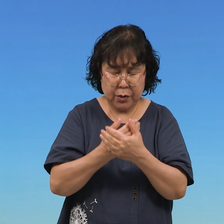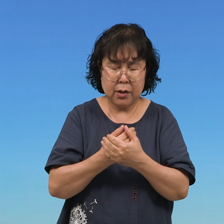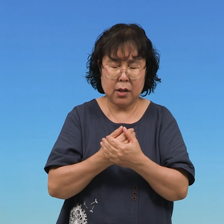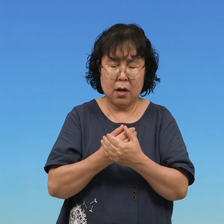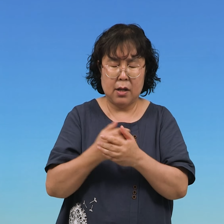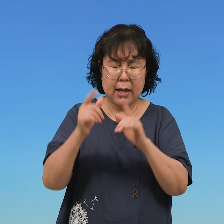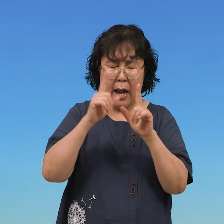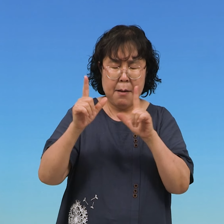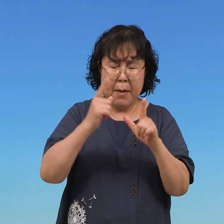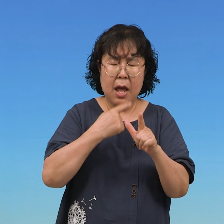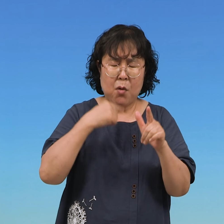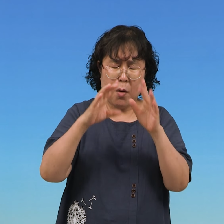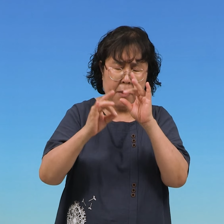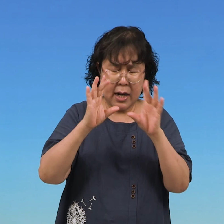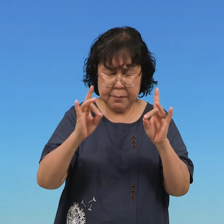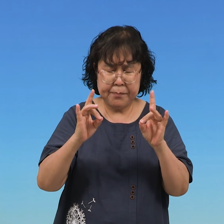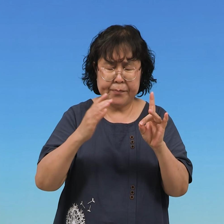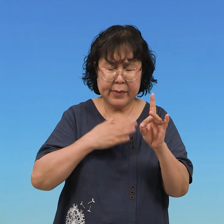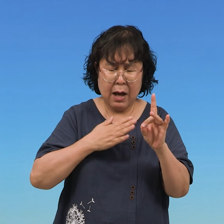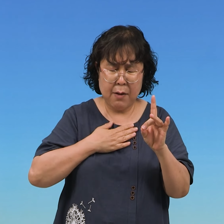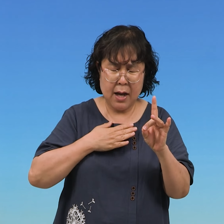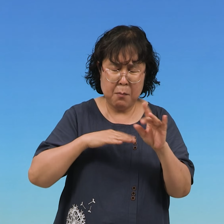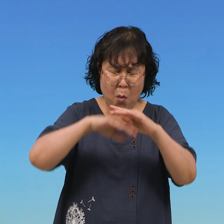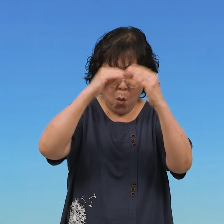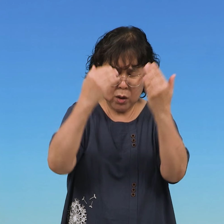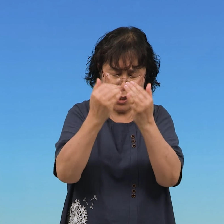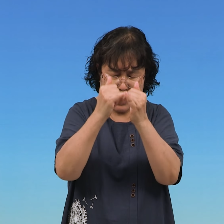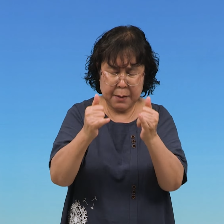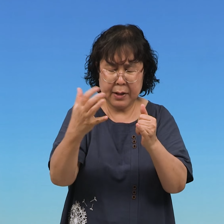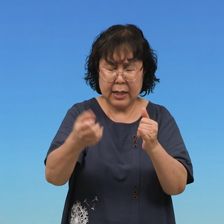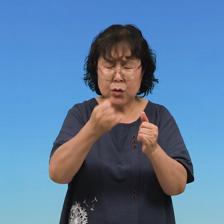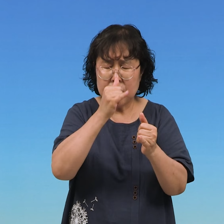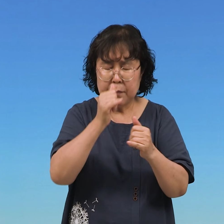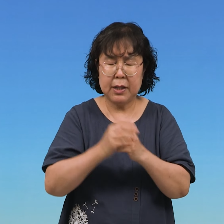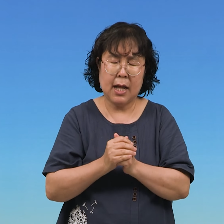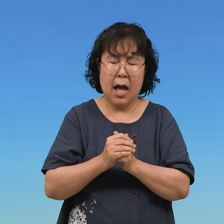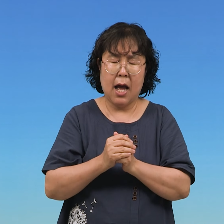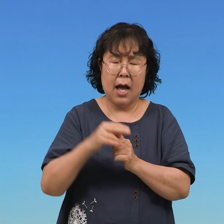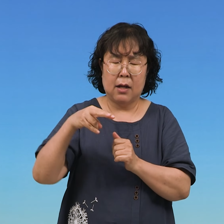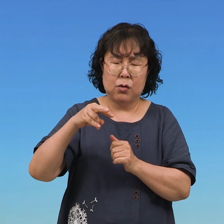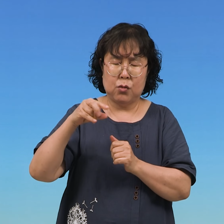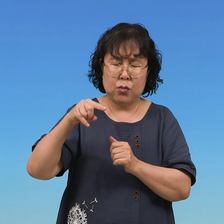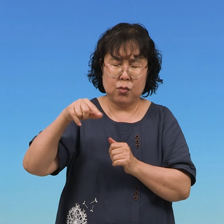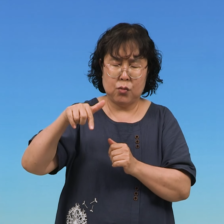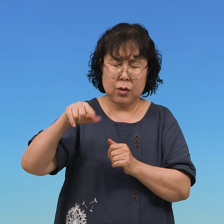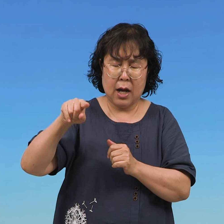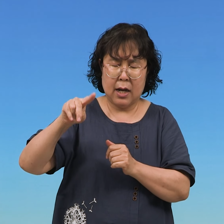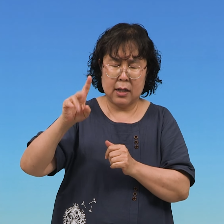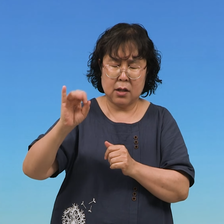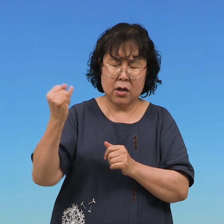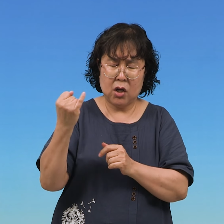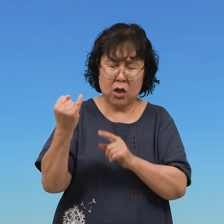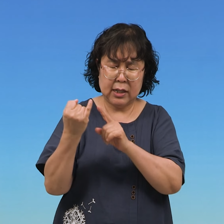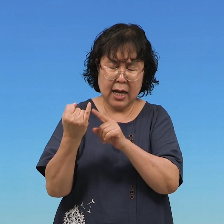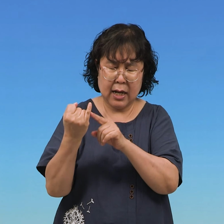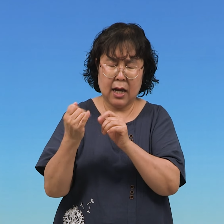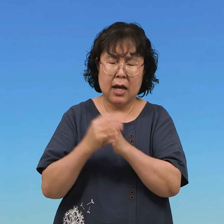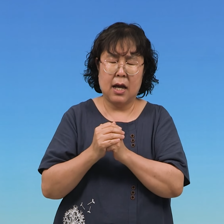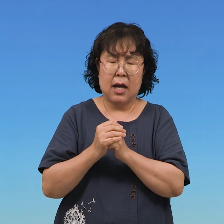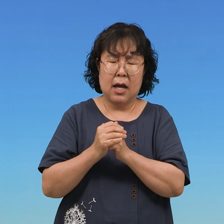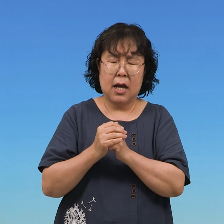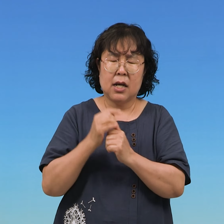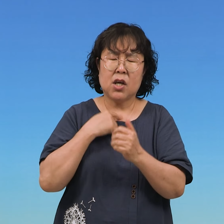주시옵소서. 인생의 목마름 저도 있고 모든 성도들은 다 가지고 있습니다. 수가성 여인이 그 사회적인 상황 때문에